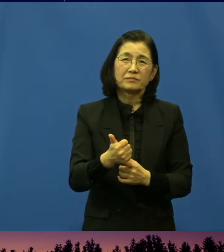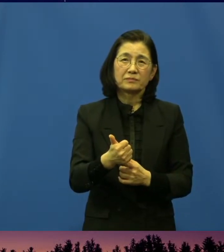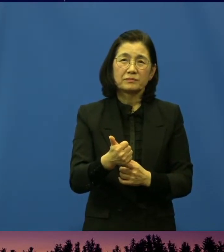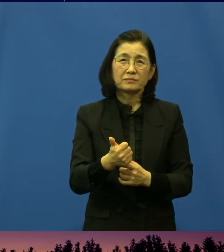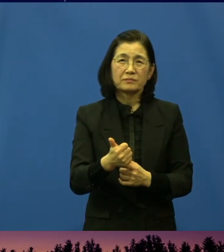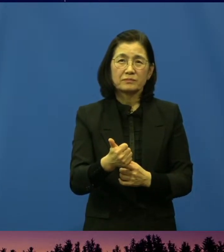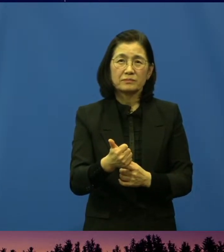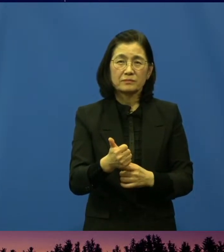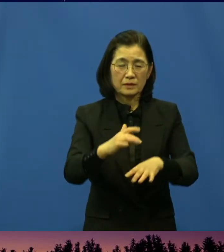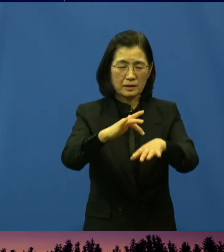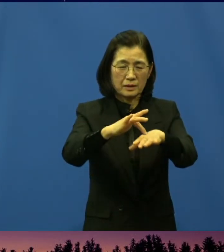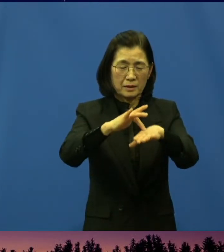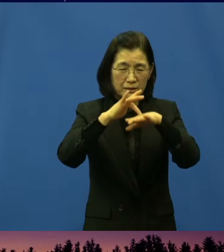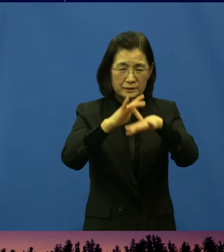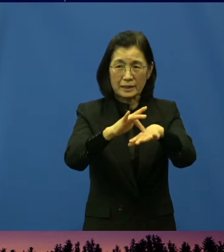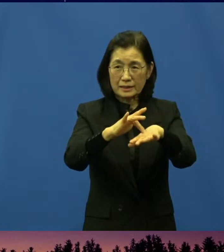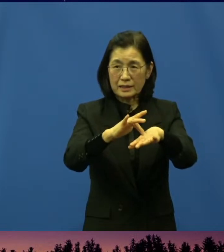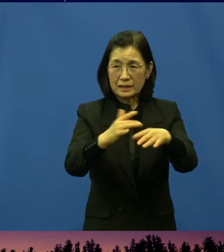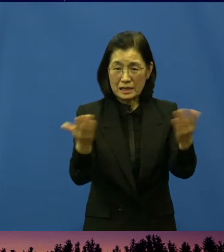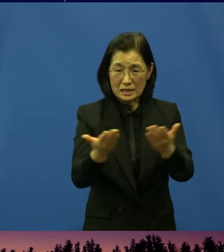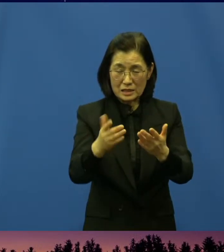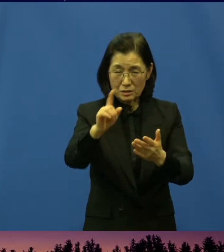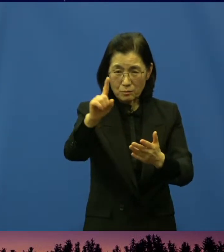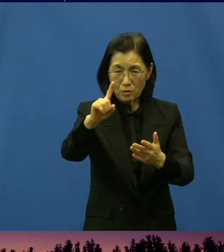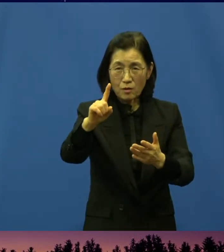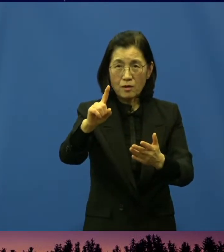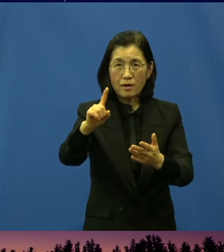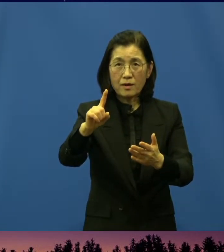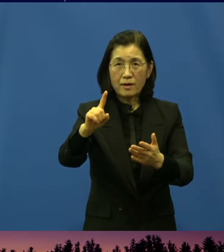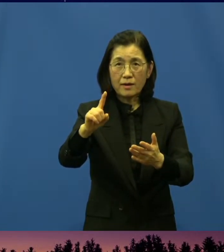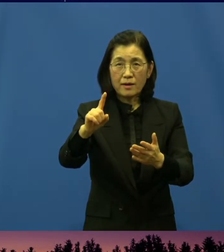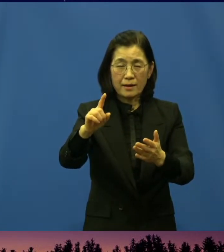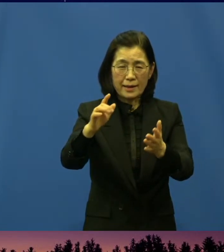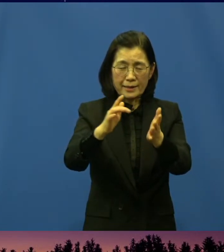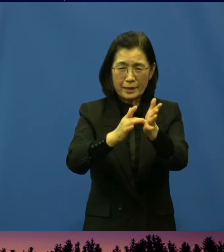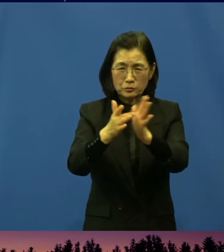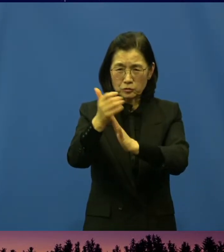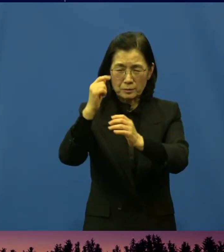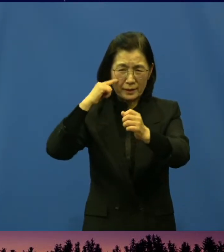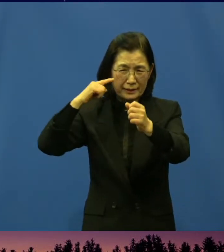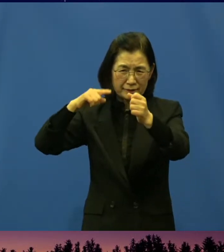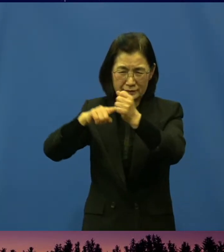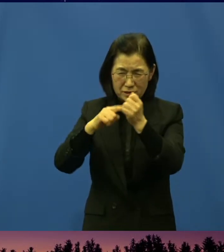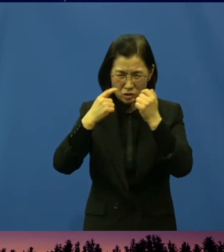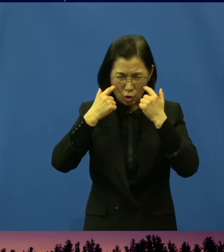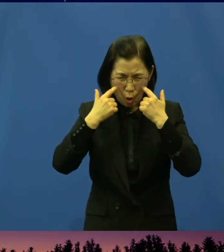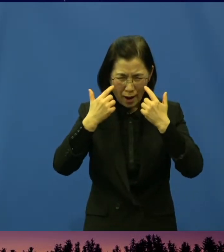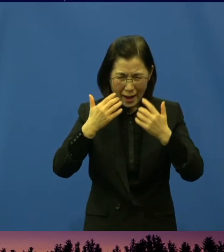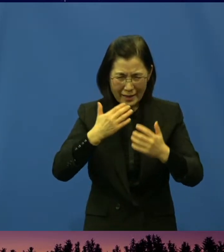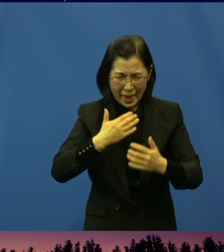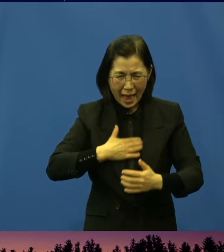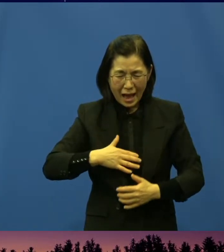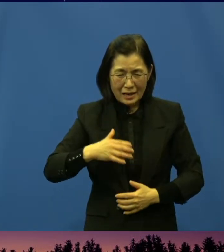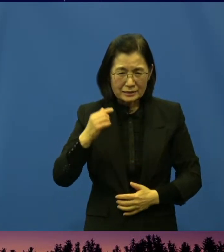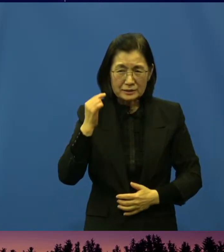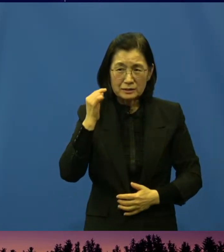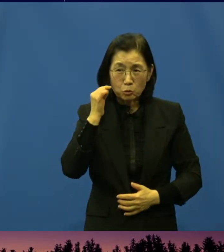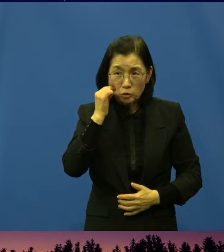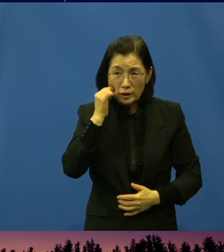목적, 하나님의 뜻을 정확하게 알지 못하도록 그걸 자꾸 혼란을 주는